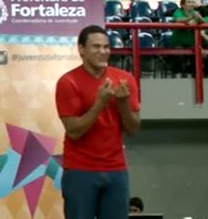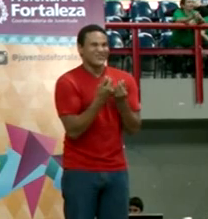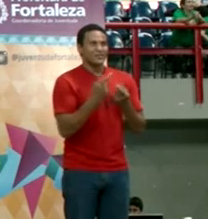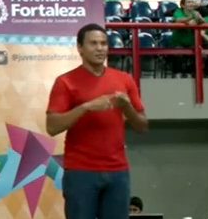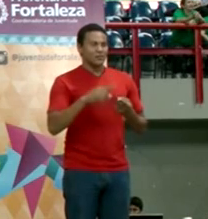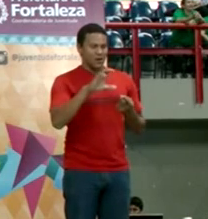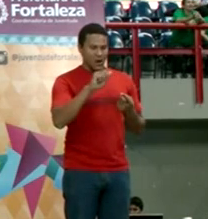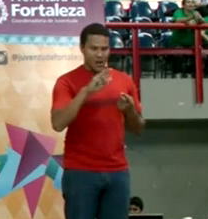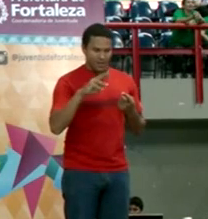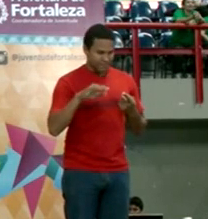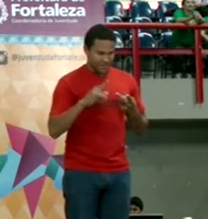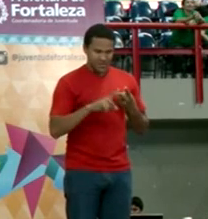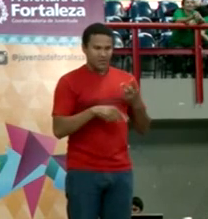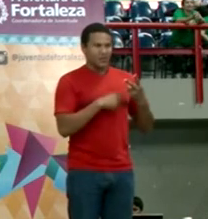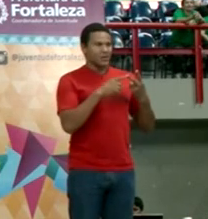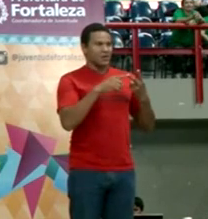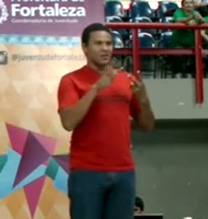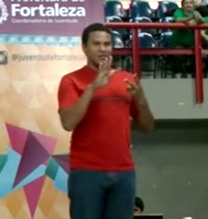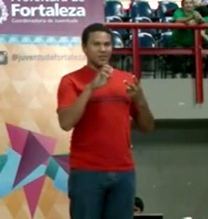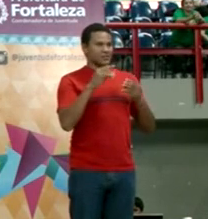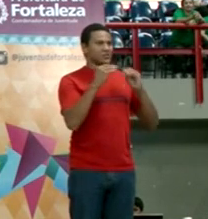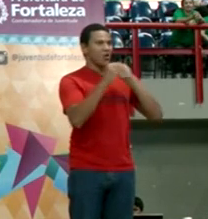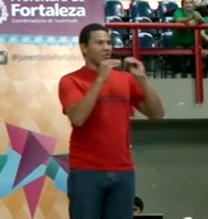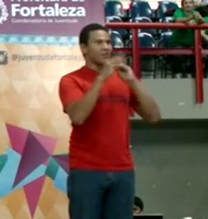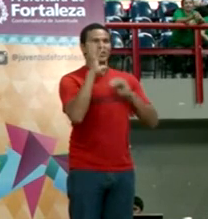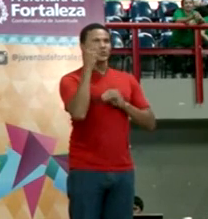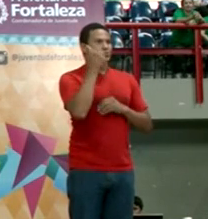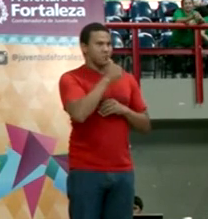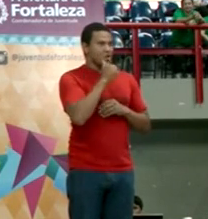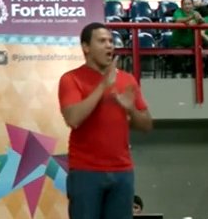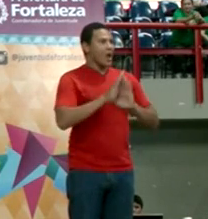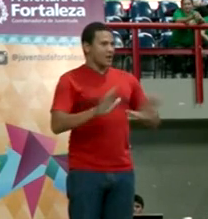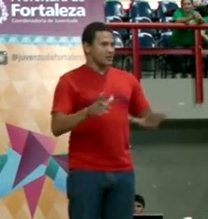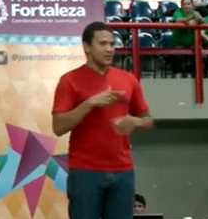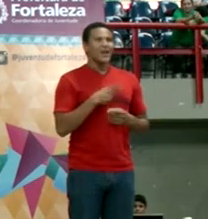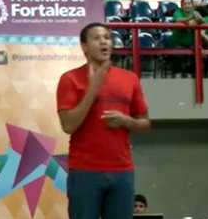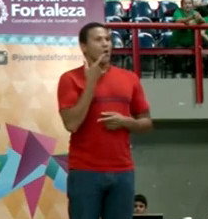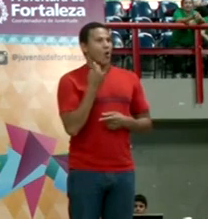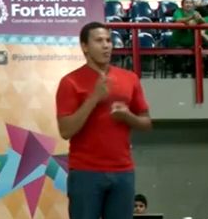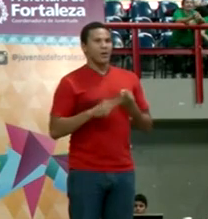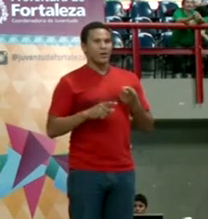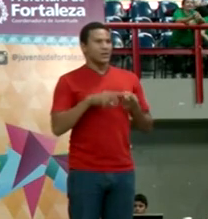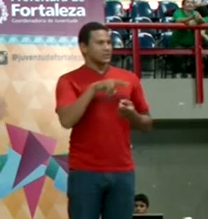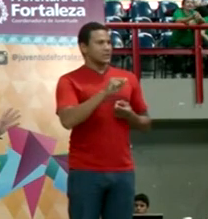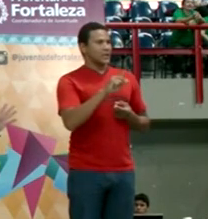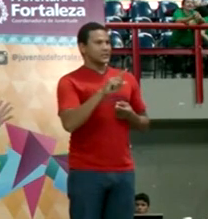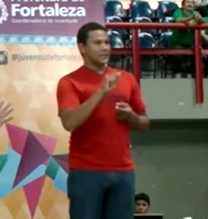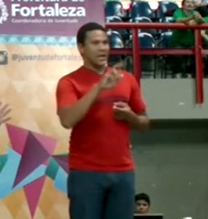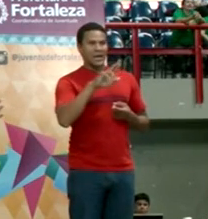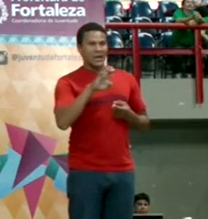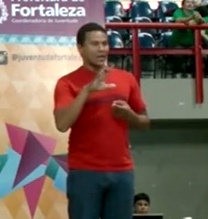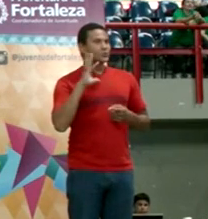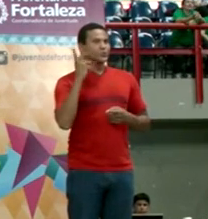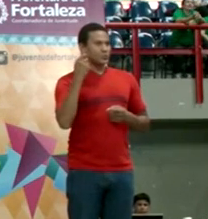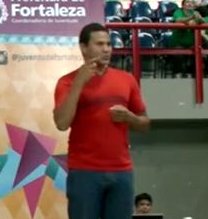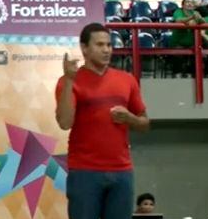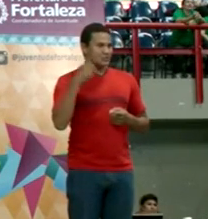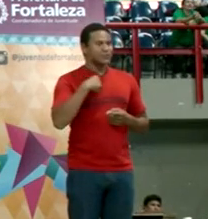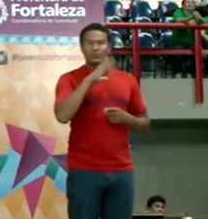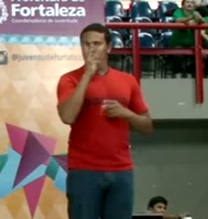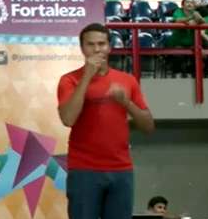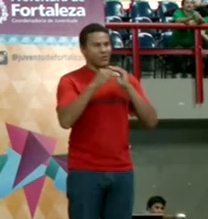Cristina, Carminha, todas elas fizeram isso. Tenta comprar o inimigo, Nazaré, toda essa negada aí, as